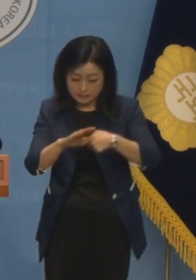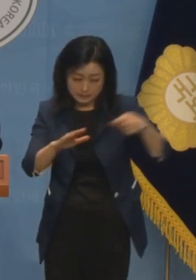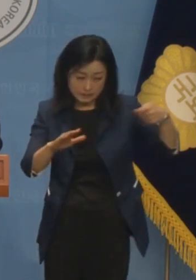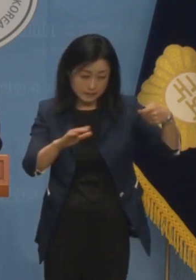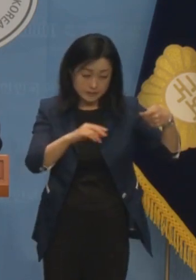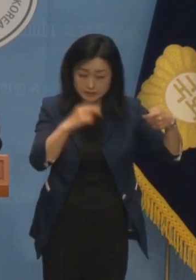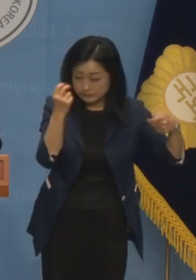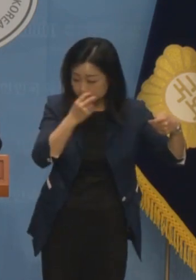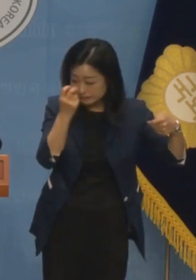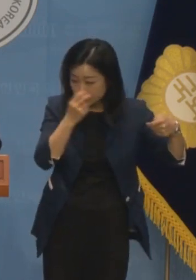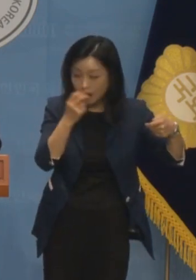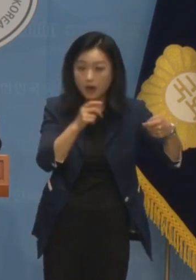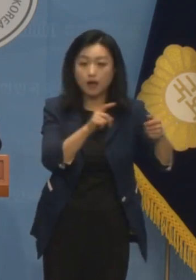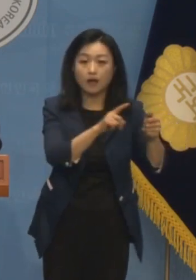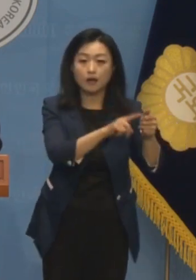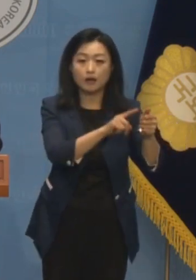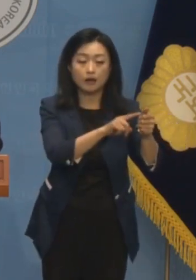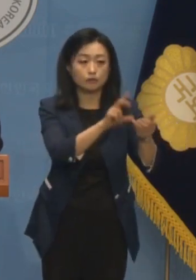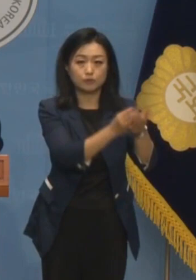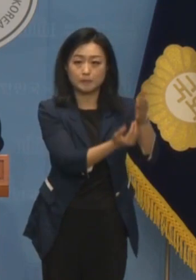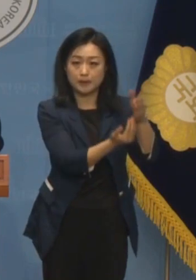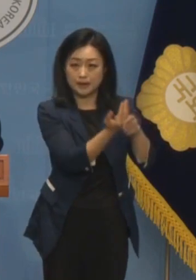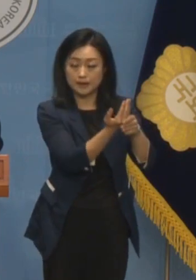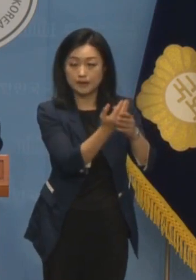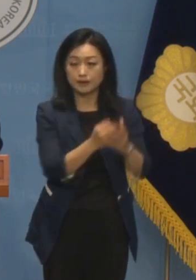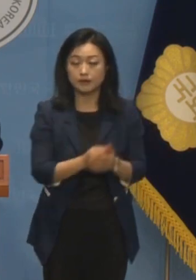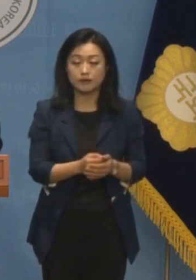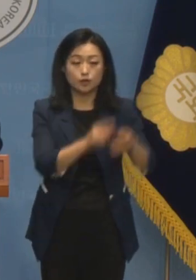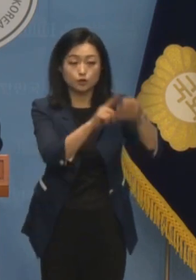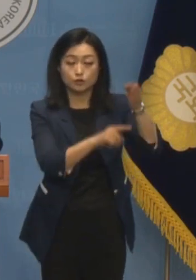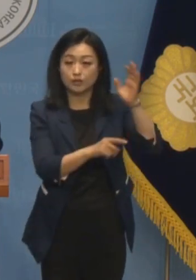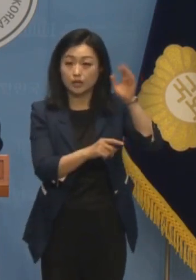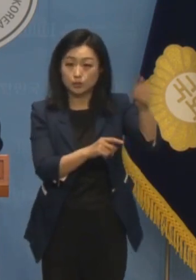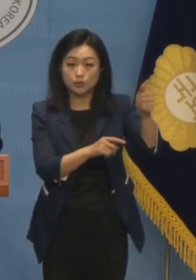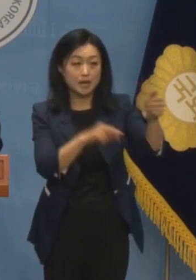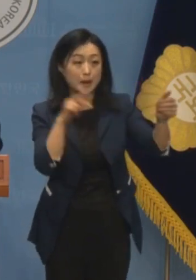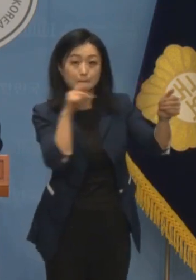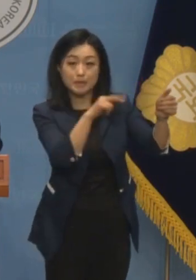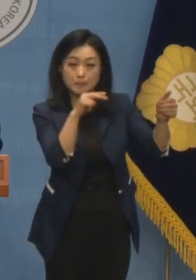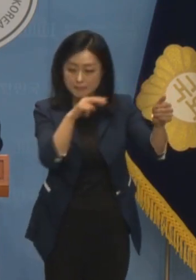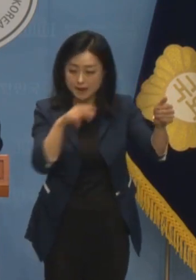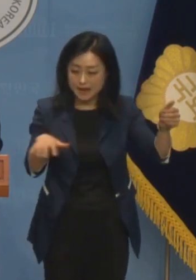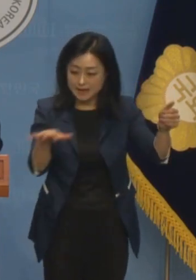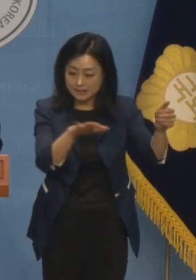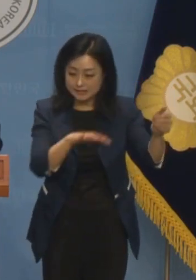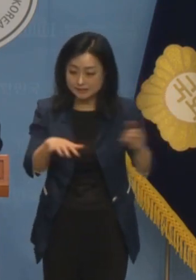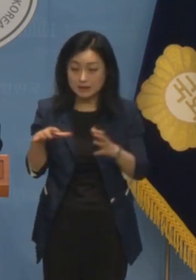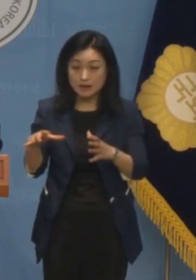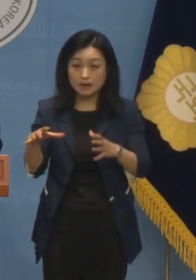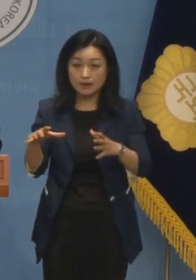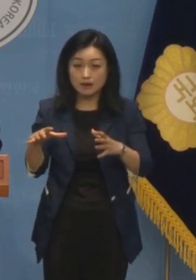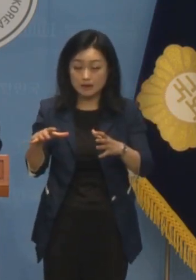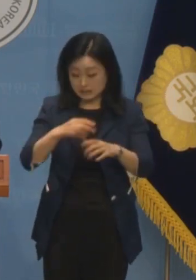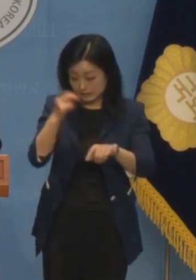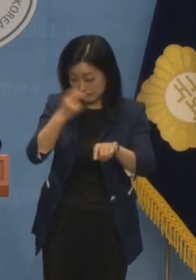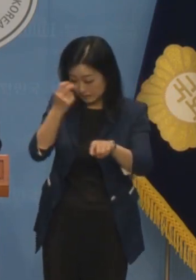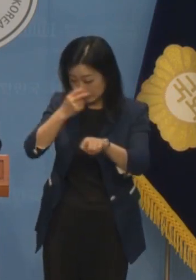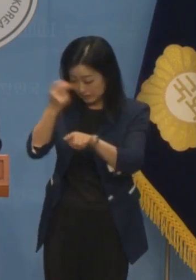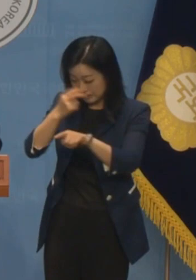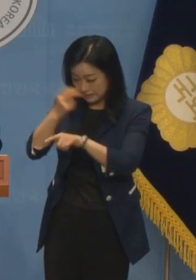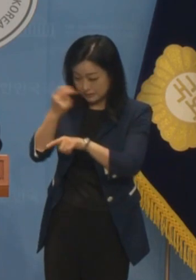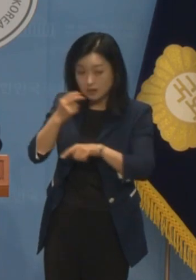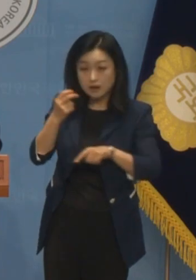드러나 파문이 일고 있습니다. 윤석열 대통령 비판 세력에 대한 무차별적